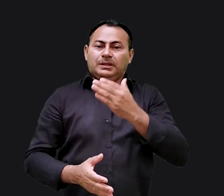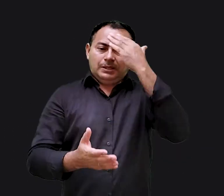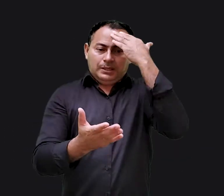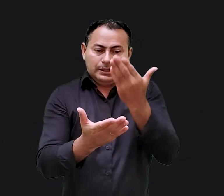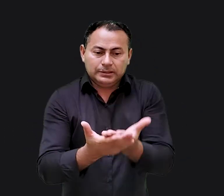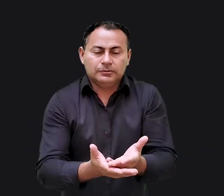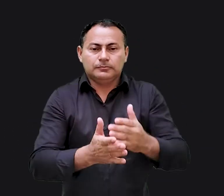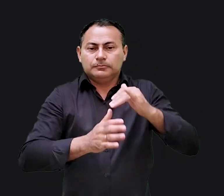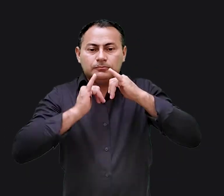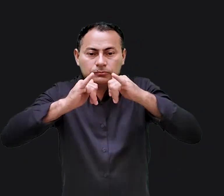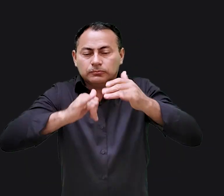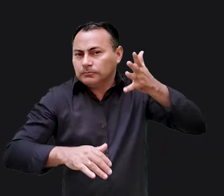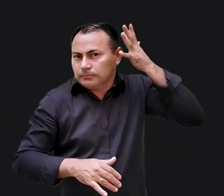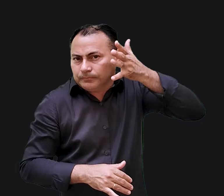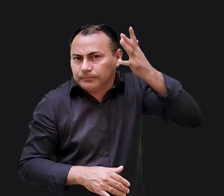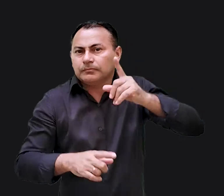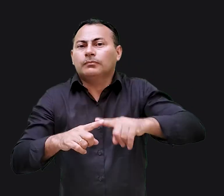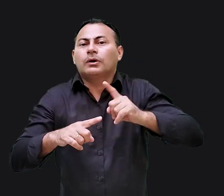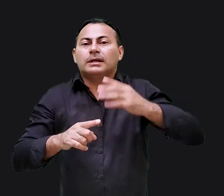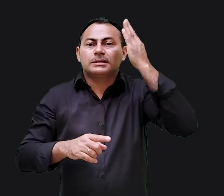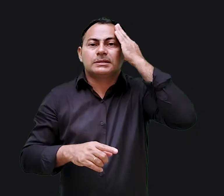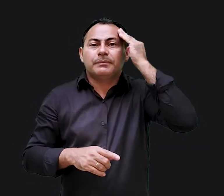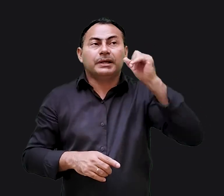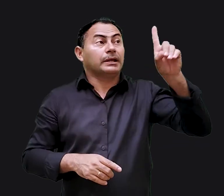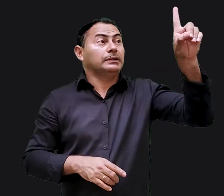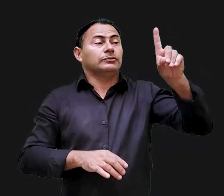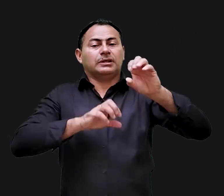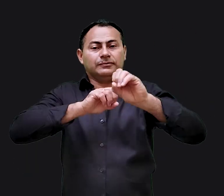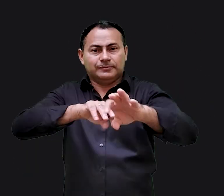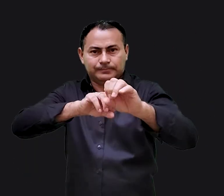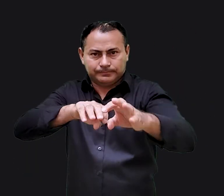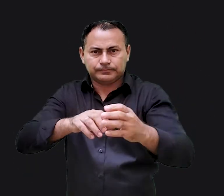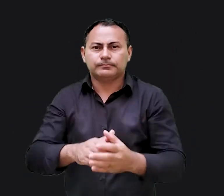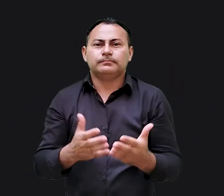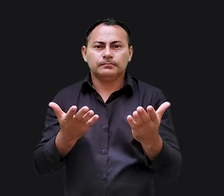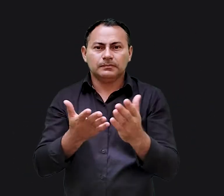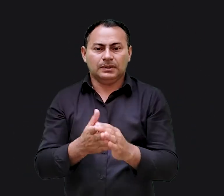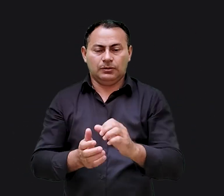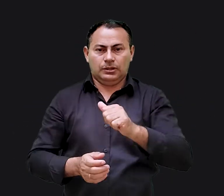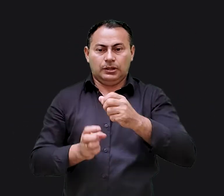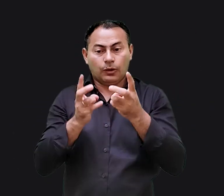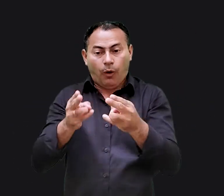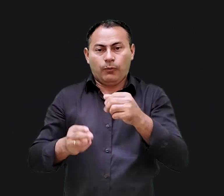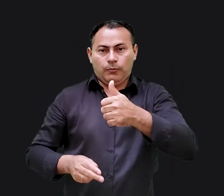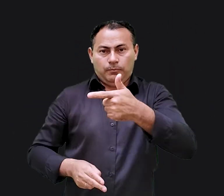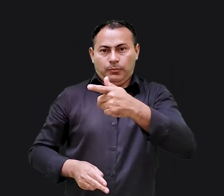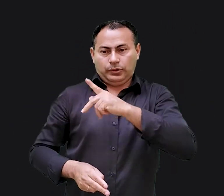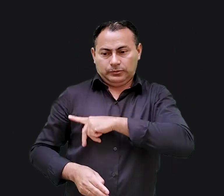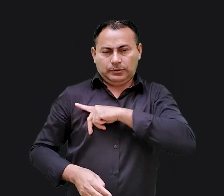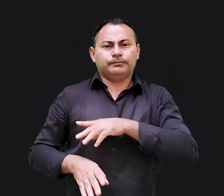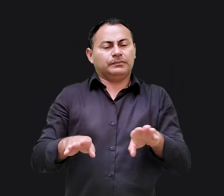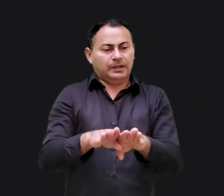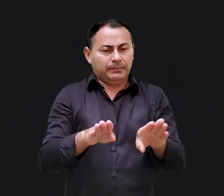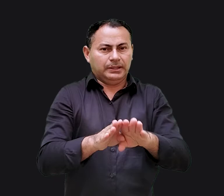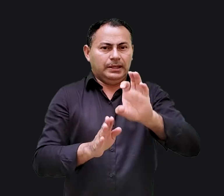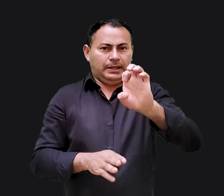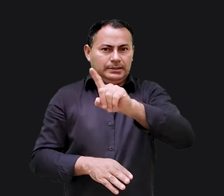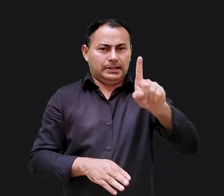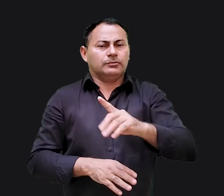acreditava na sua pregação porque sabia que ela vinha de Deus. Assim como o apóstolo Paulo, Ezequiel sabia que era